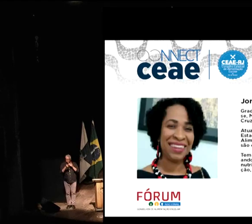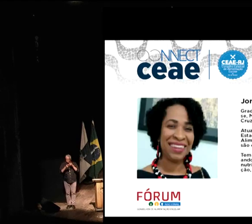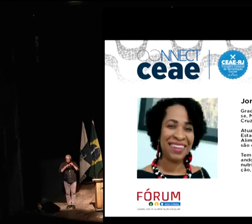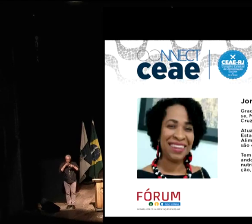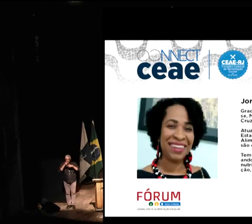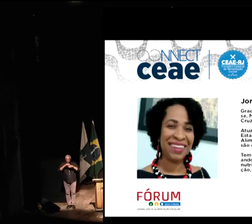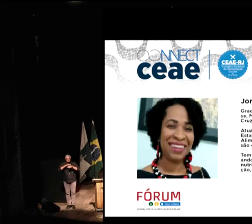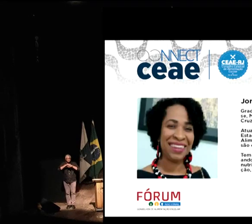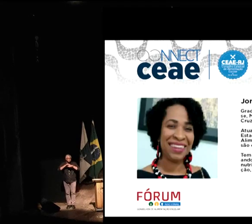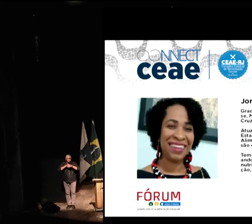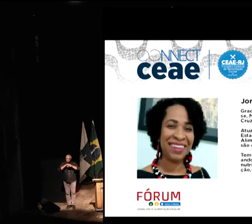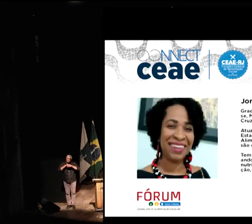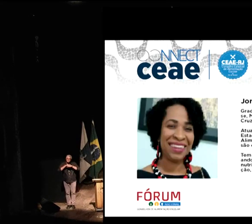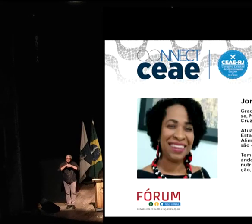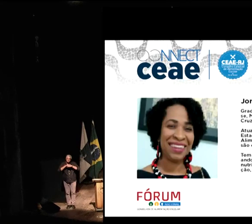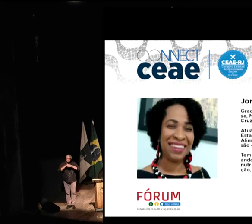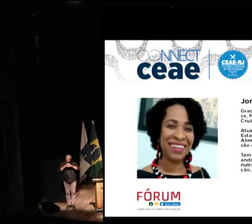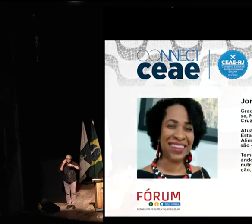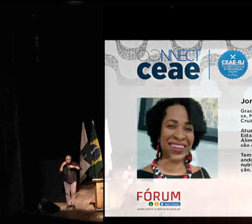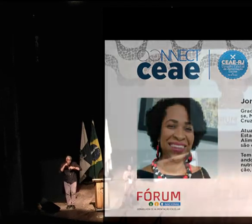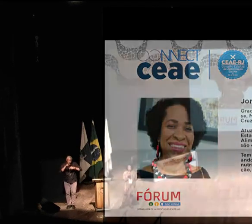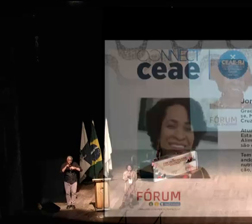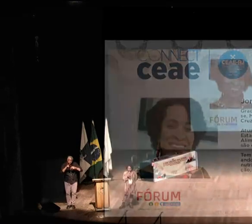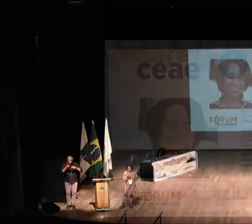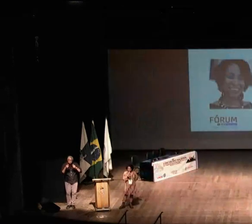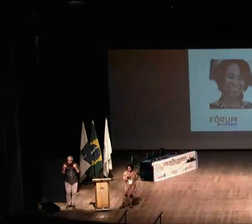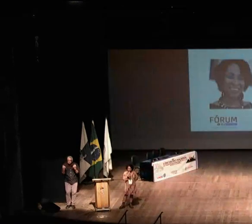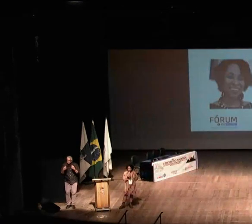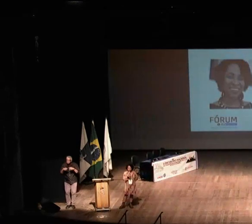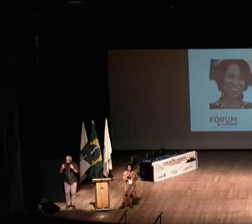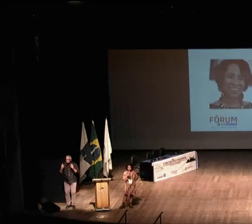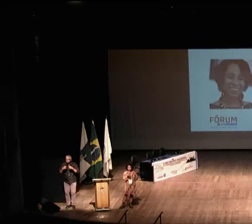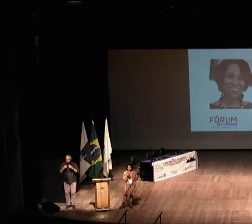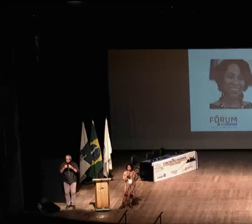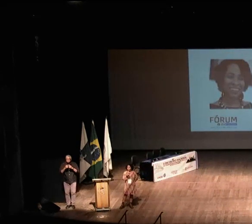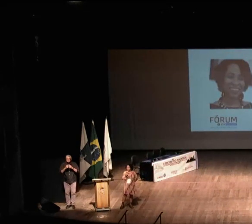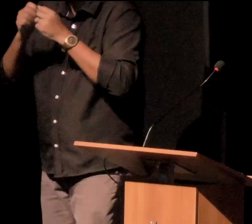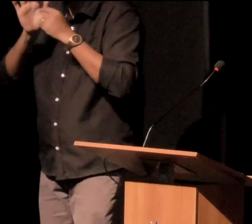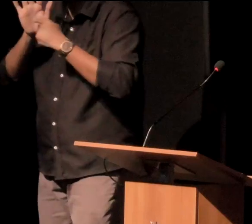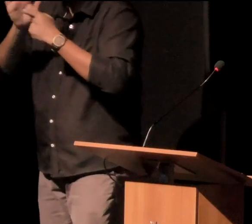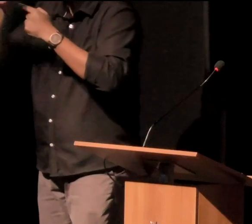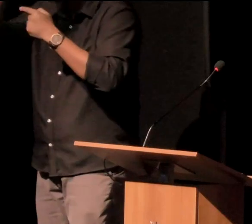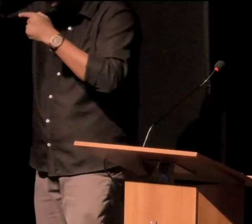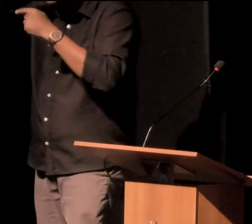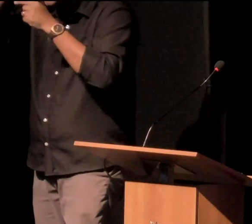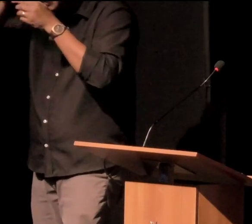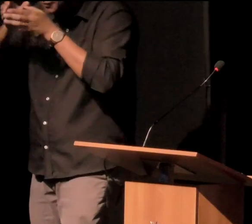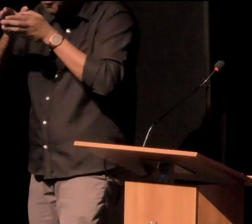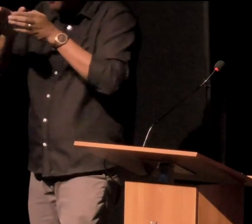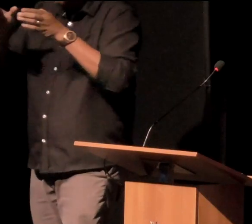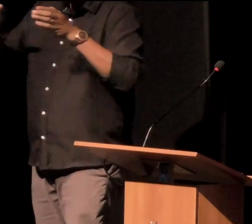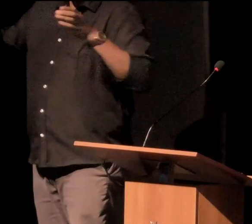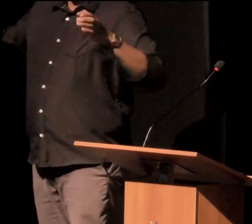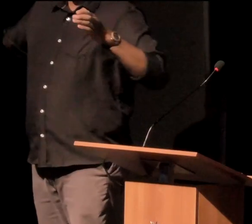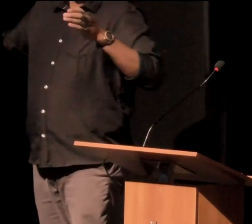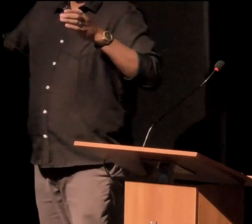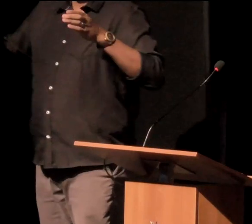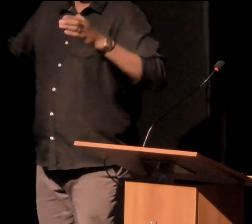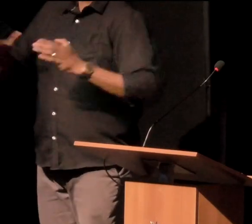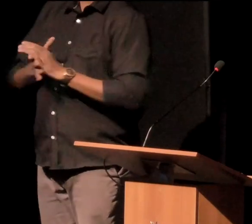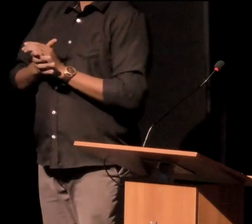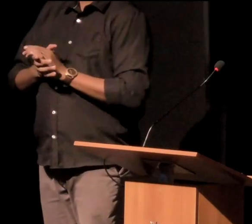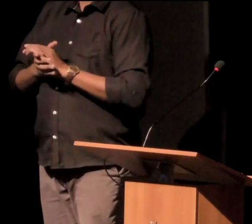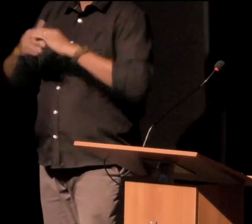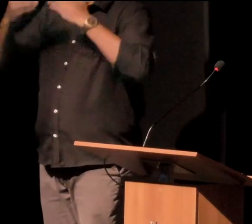conversa que a gente viu a necessidade de ampliar tá então só é já teve a